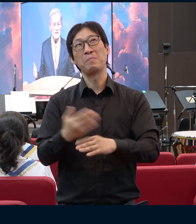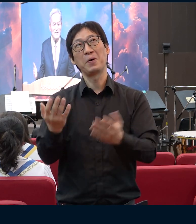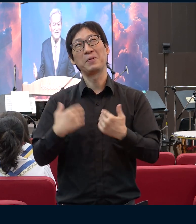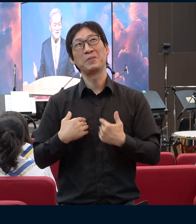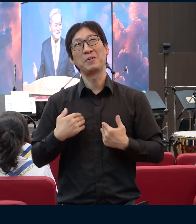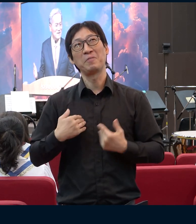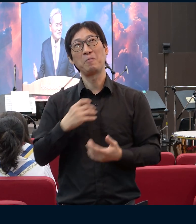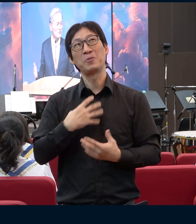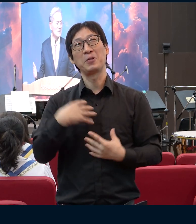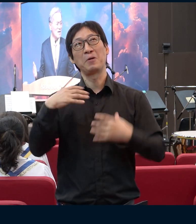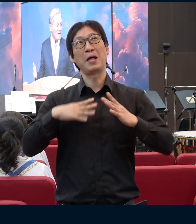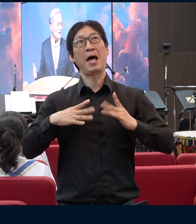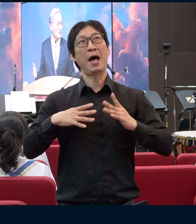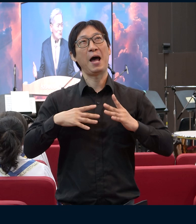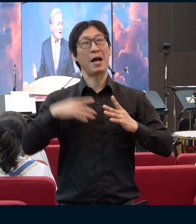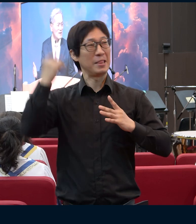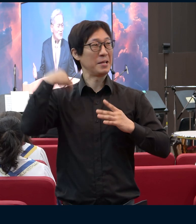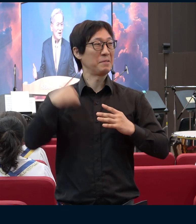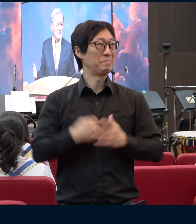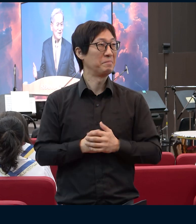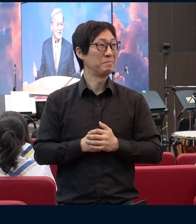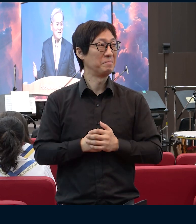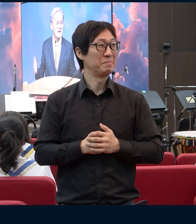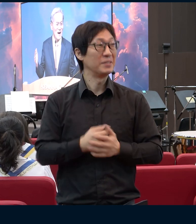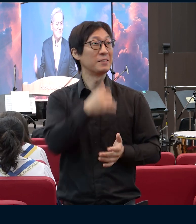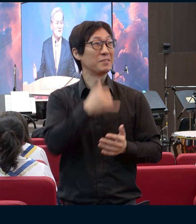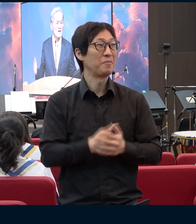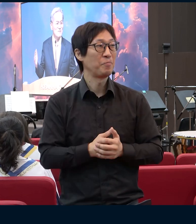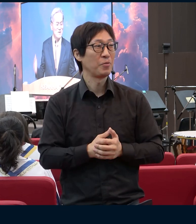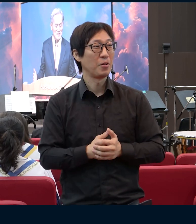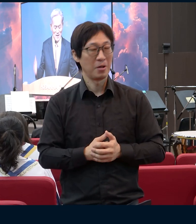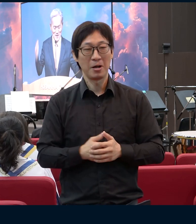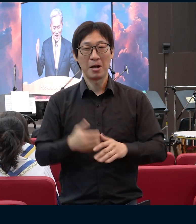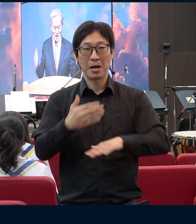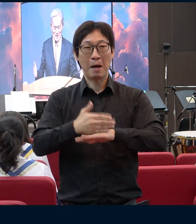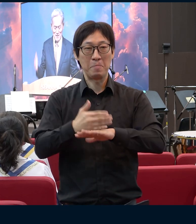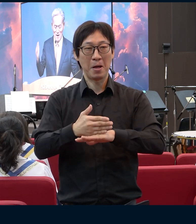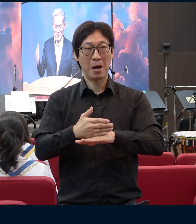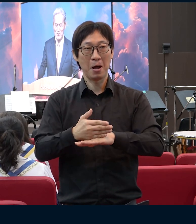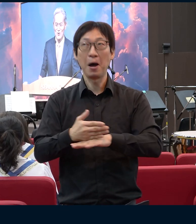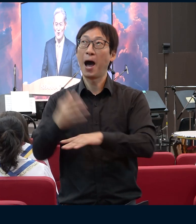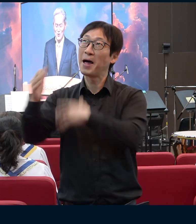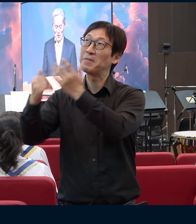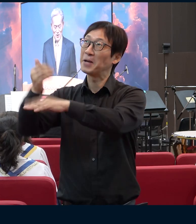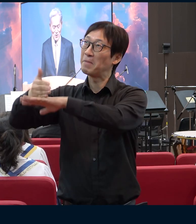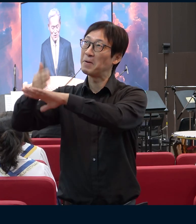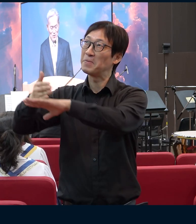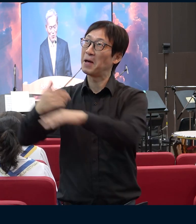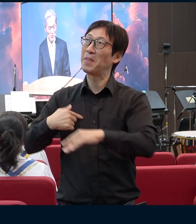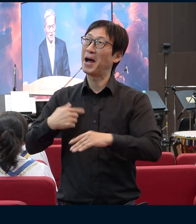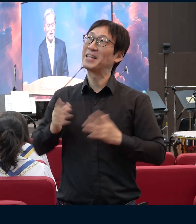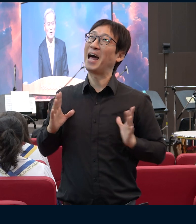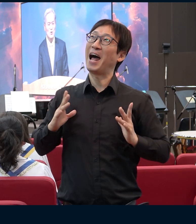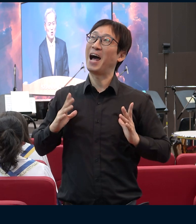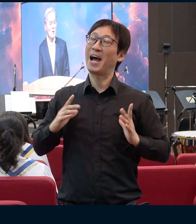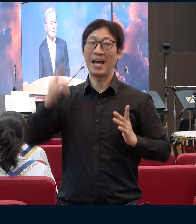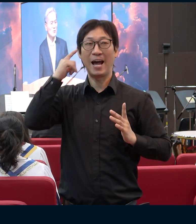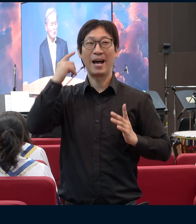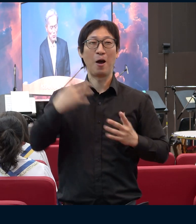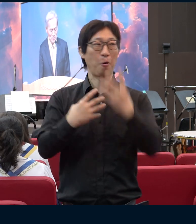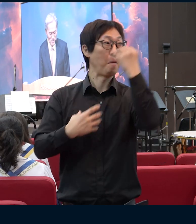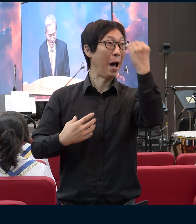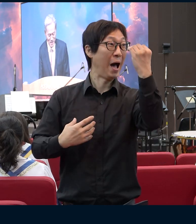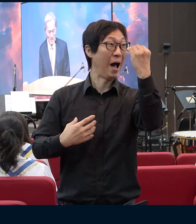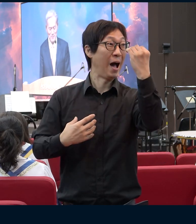자랑질을, 우리가 잘하는 것 중에 하나 그거 아니에요? 감사를 빙자한 자랑질을 하면서 혼자